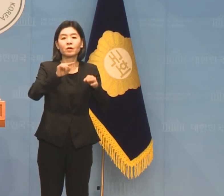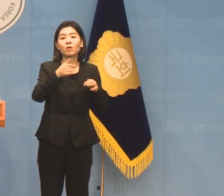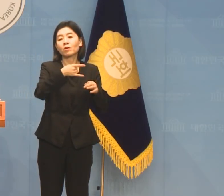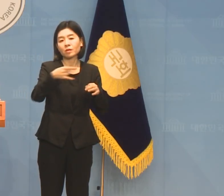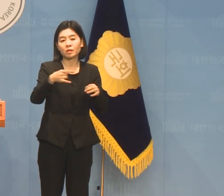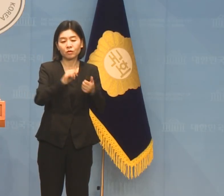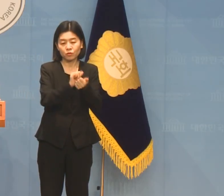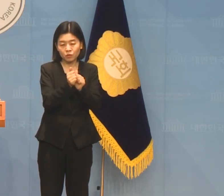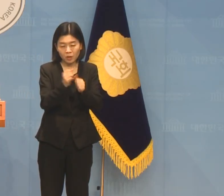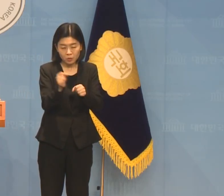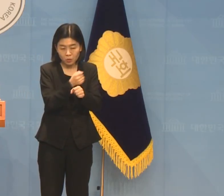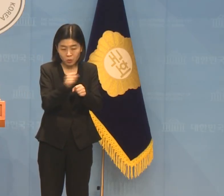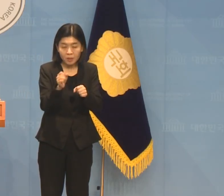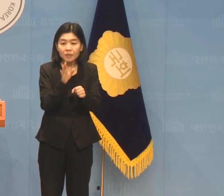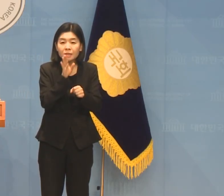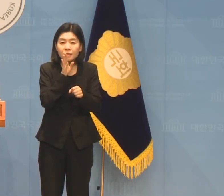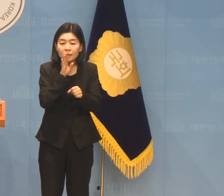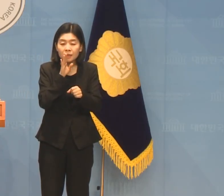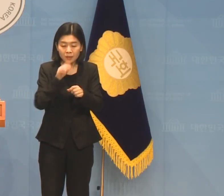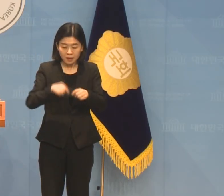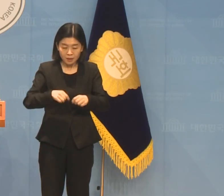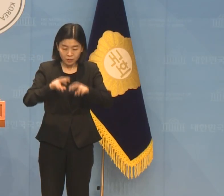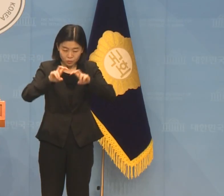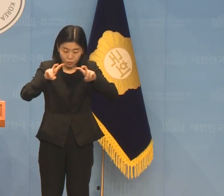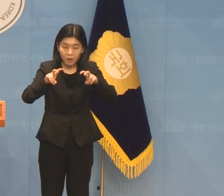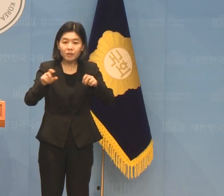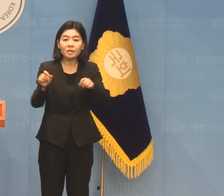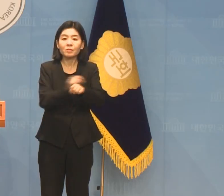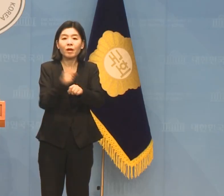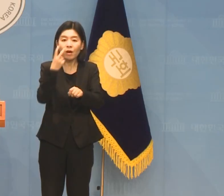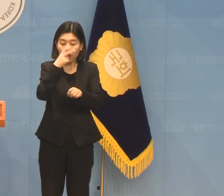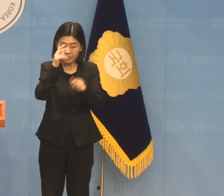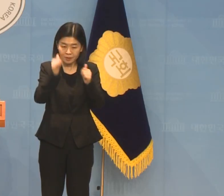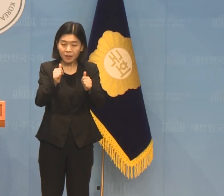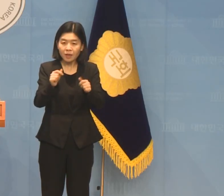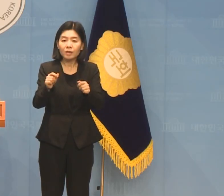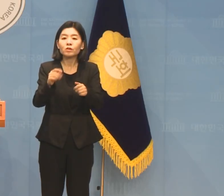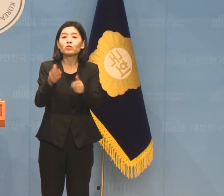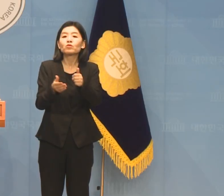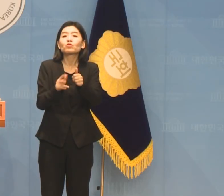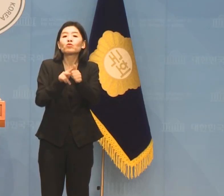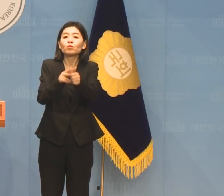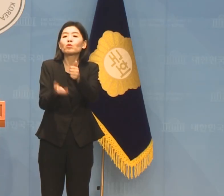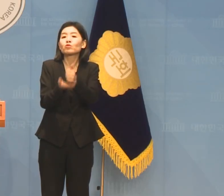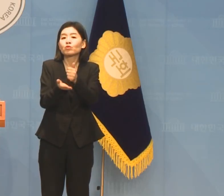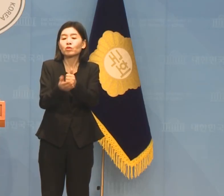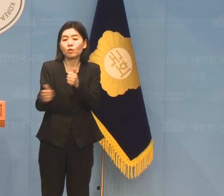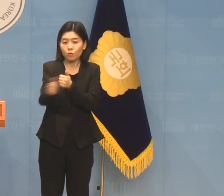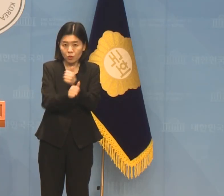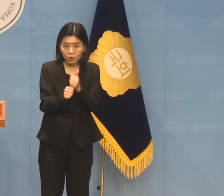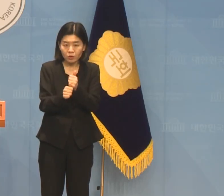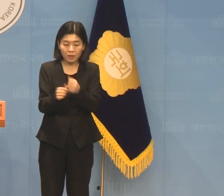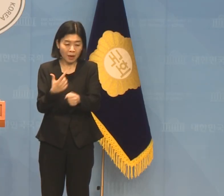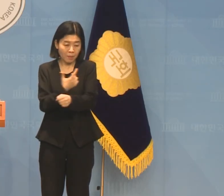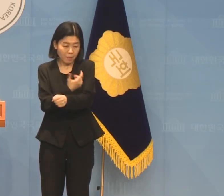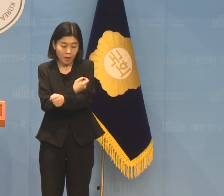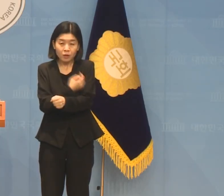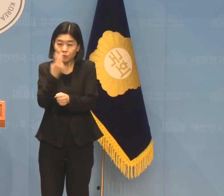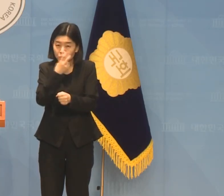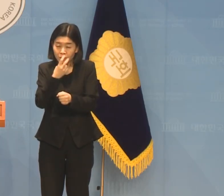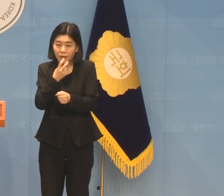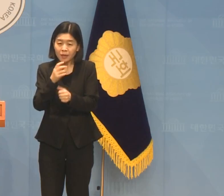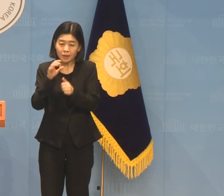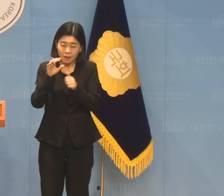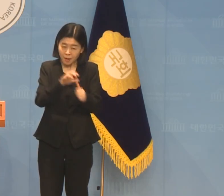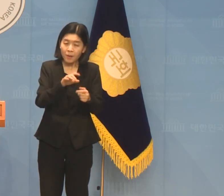등 진상규명 특별검사 후보 추천위원 및 마약 수사회 앞 진상규명 특별검사 후보